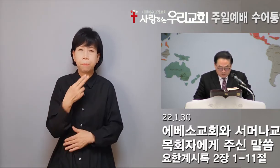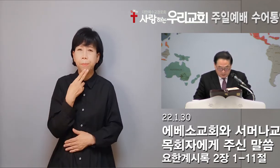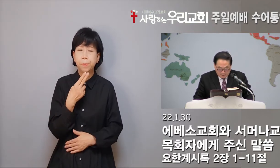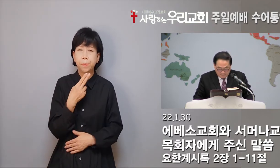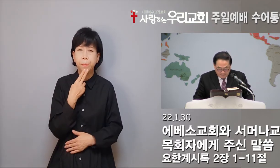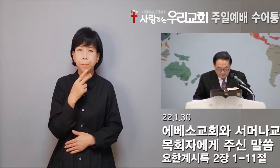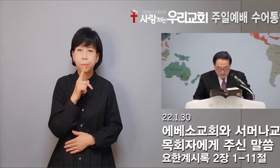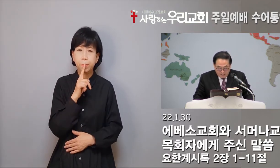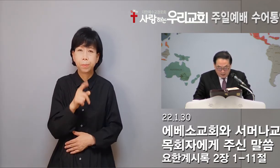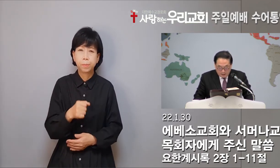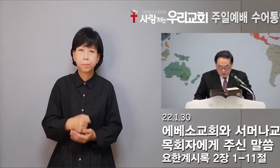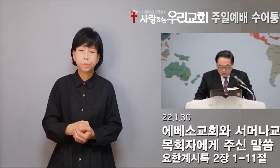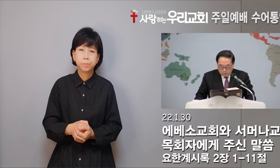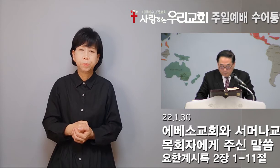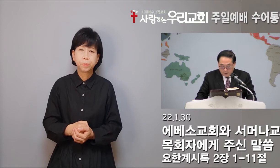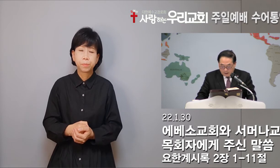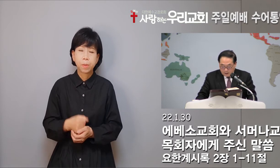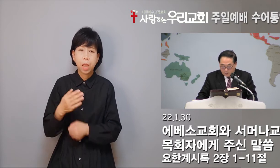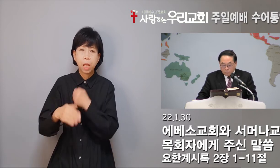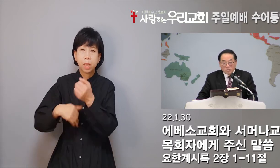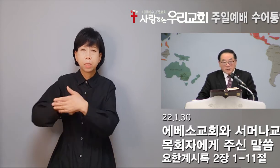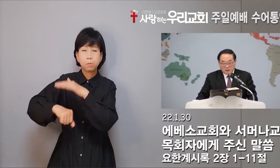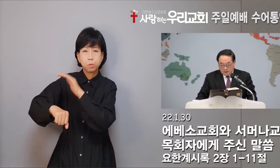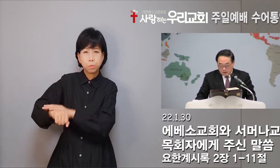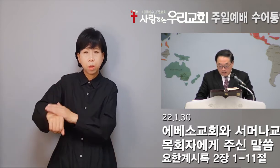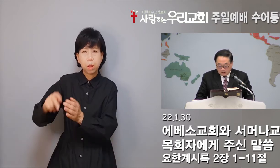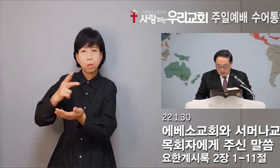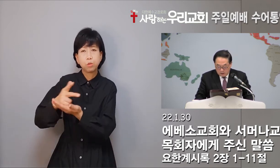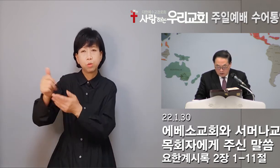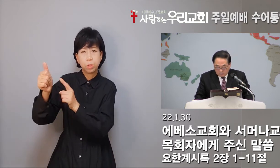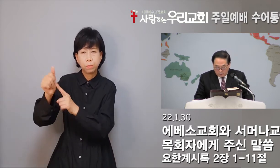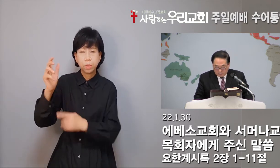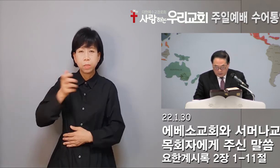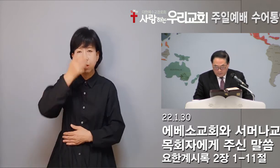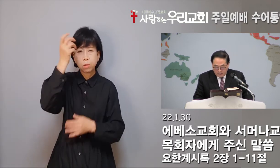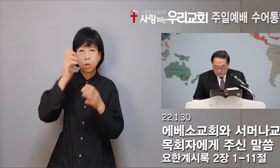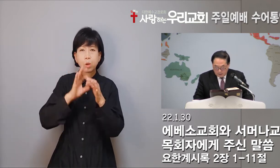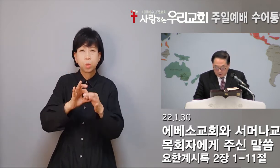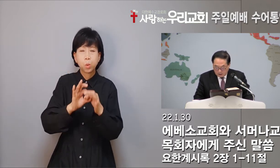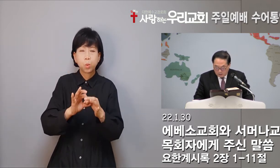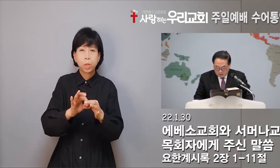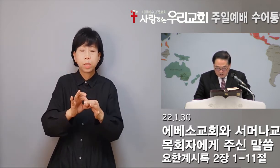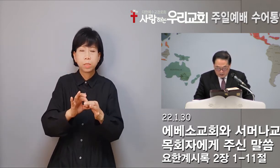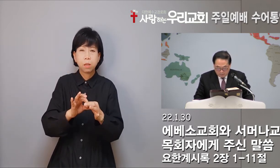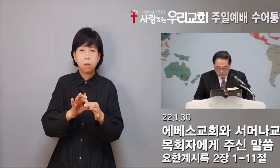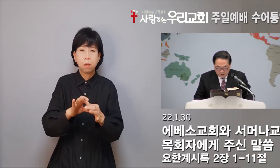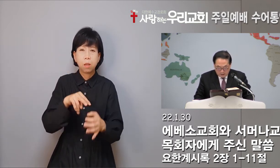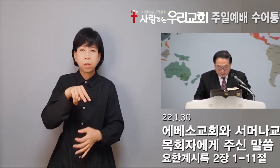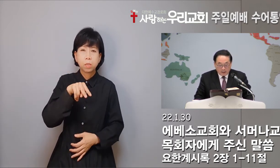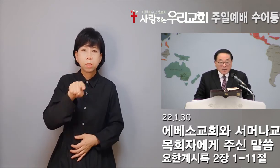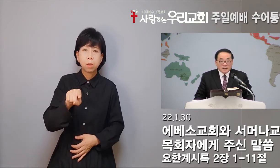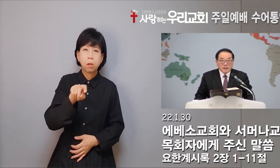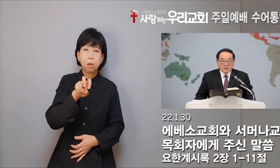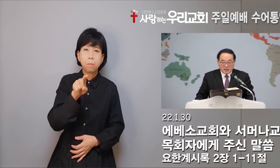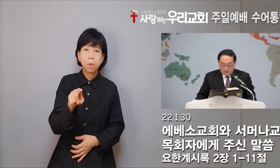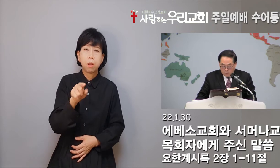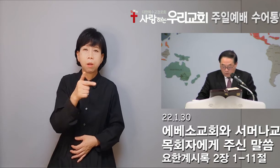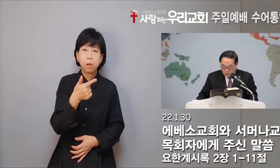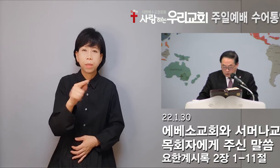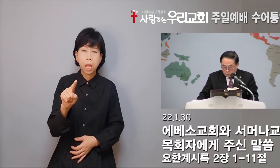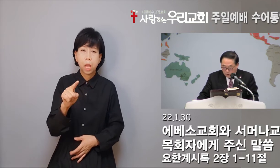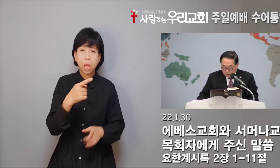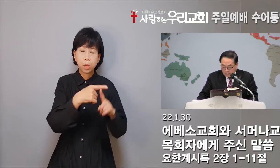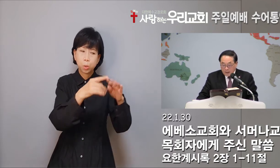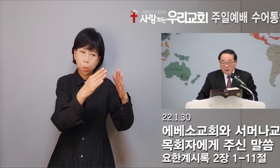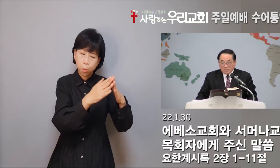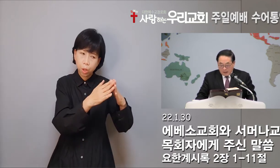아니라는 것입니다. 하나님 우편에 계시는 주님께서 성령을 통해서 서문학교의 사자뿐만 아니라 세상의